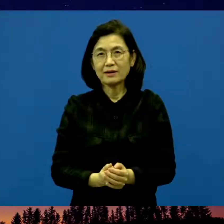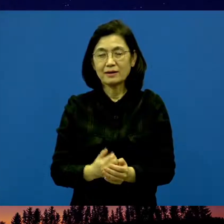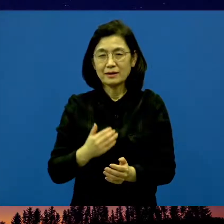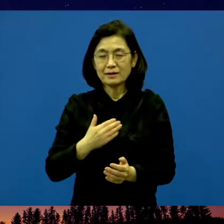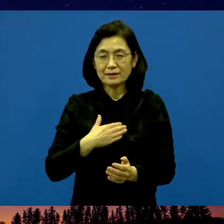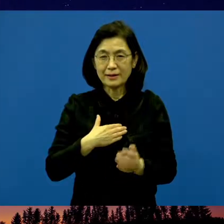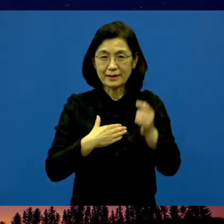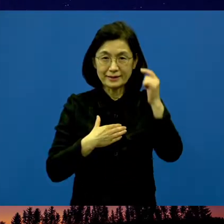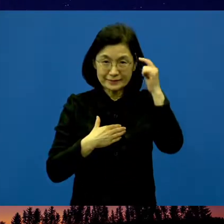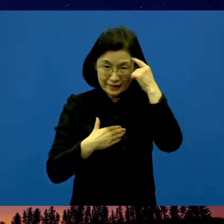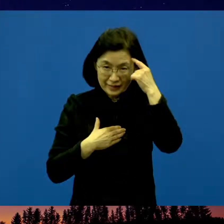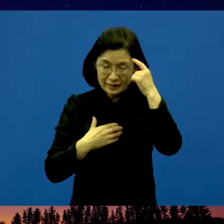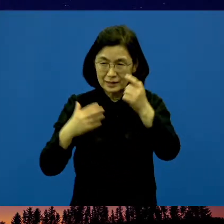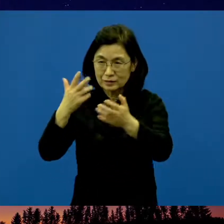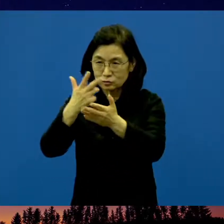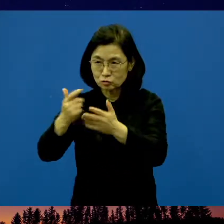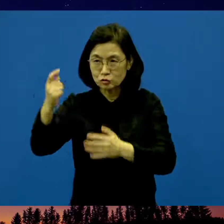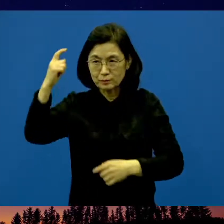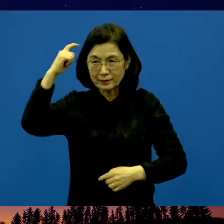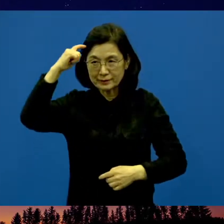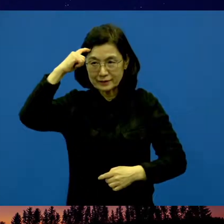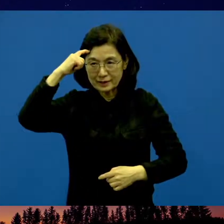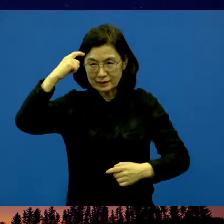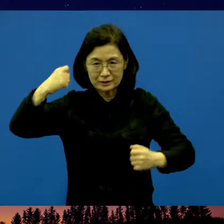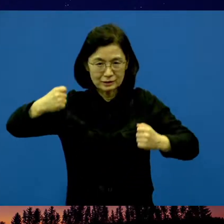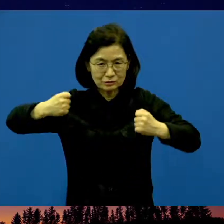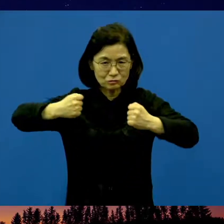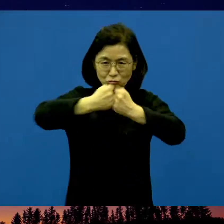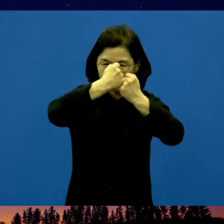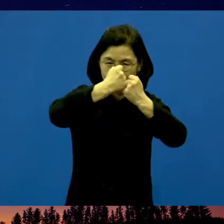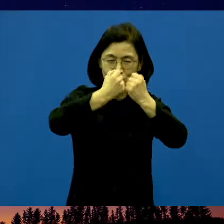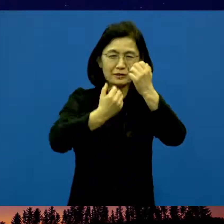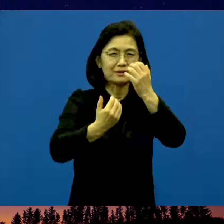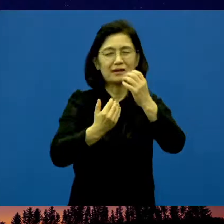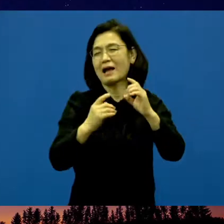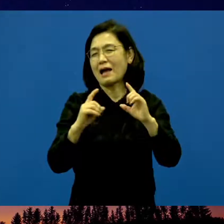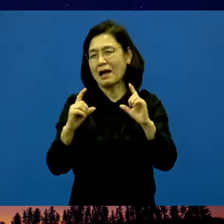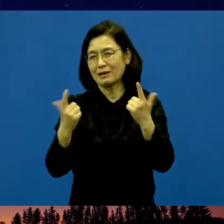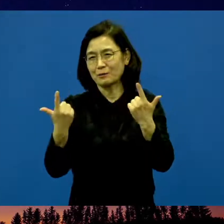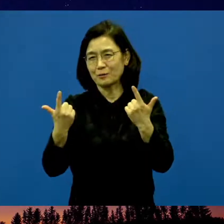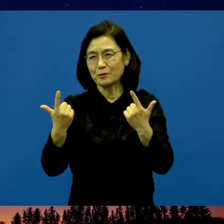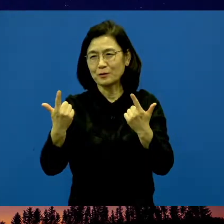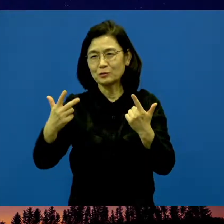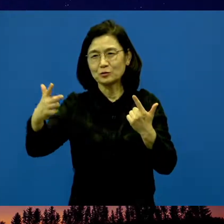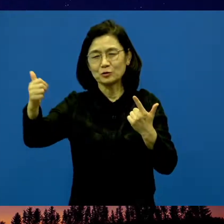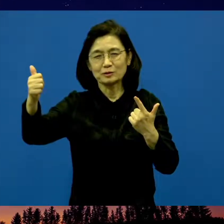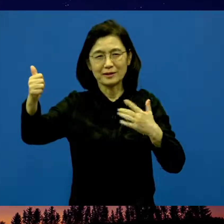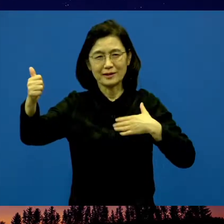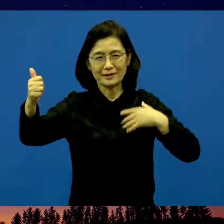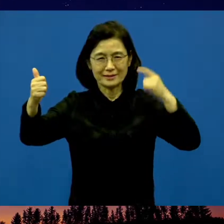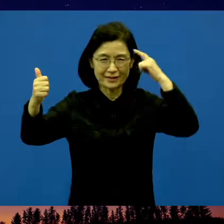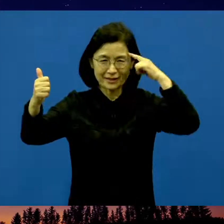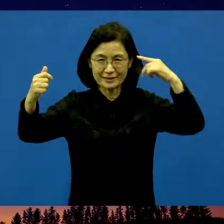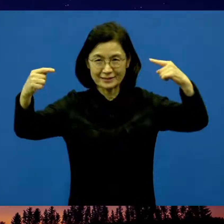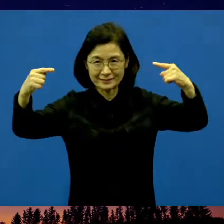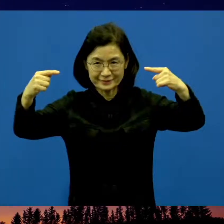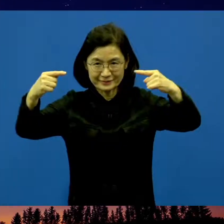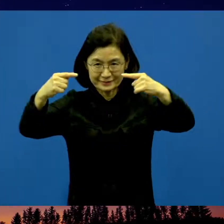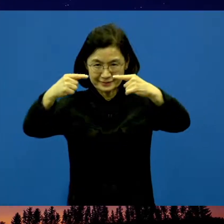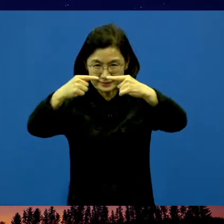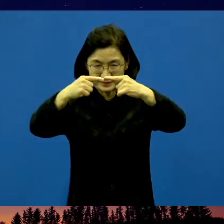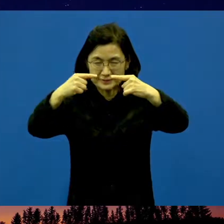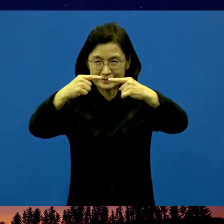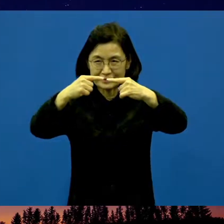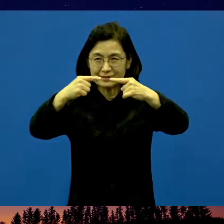생각이 충돌이 일어나지 않아야 되는데, 그렇죠? 그때 우리는 순종이 가능합니다. 부부간에도 갈등이 일어나는 이유는